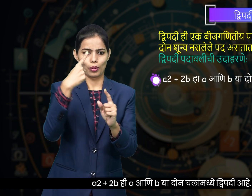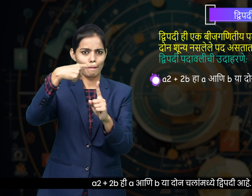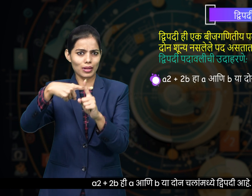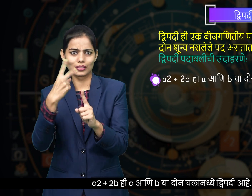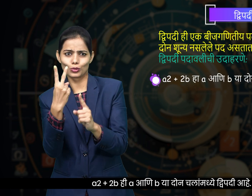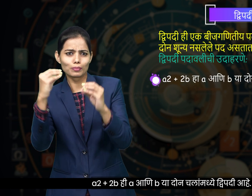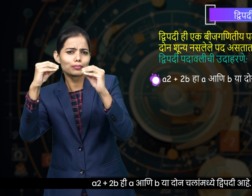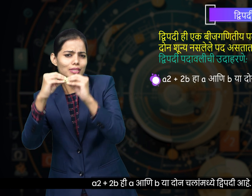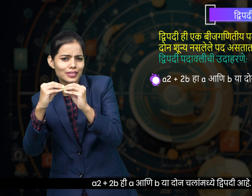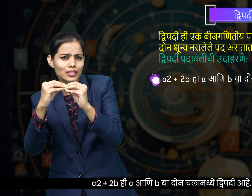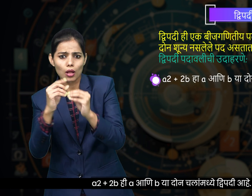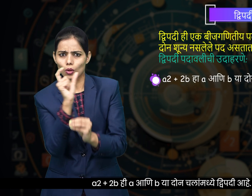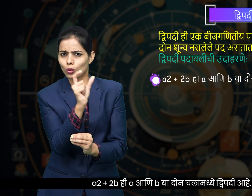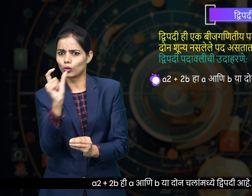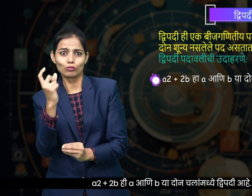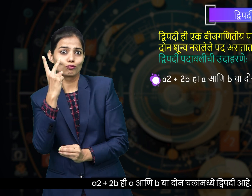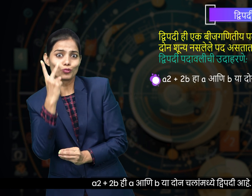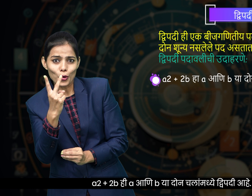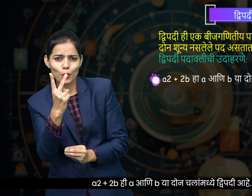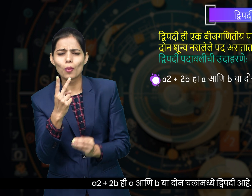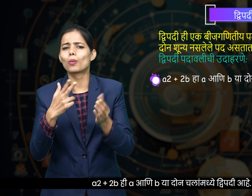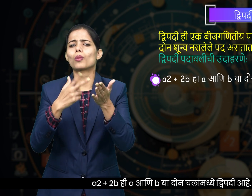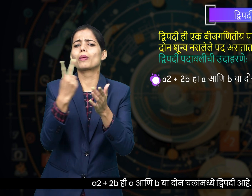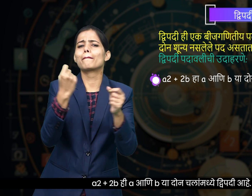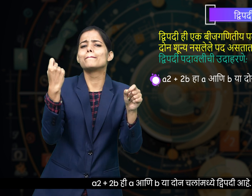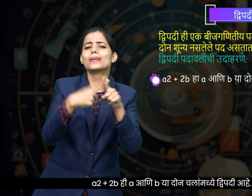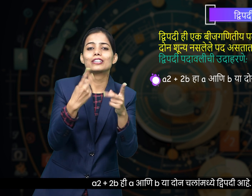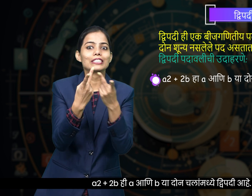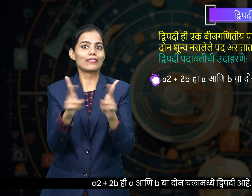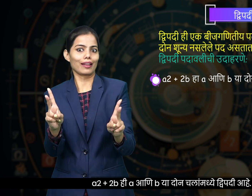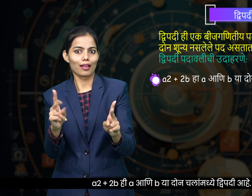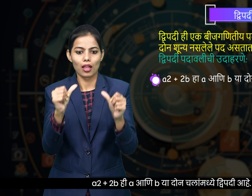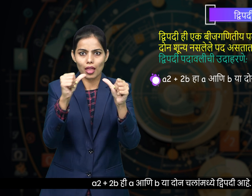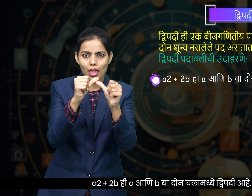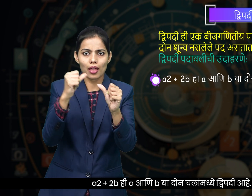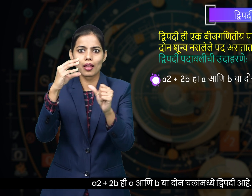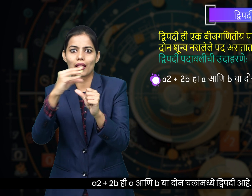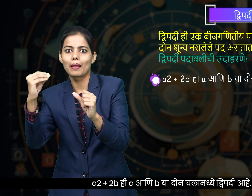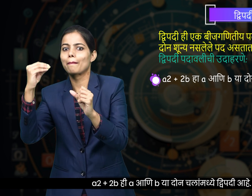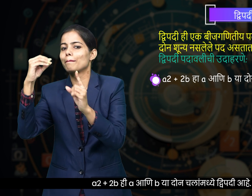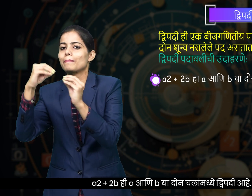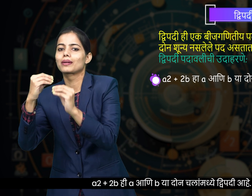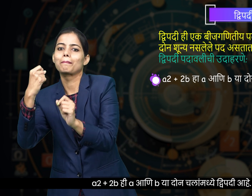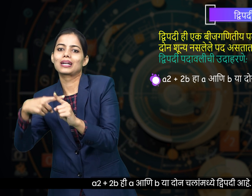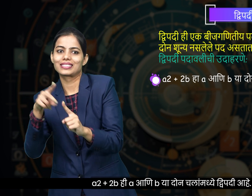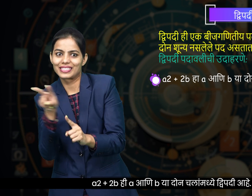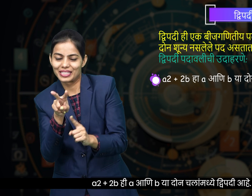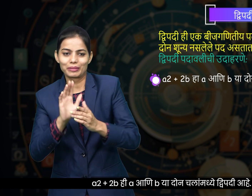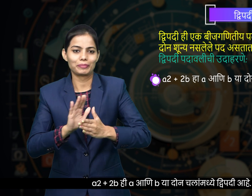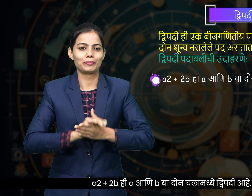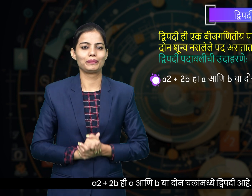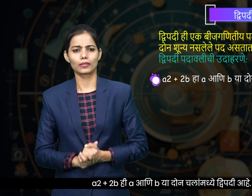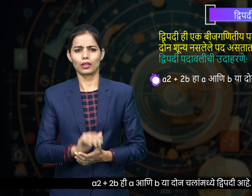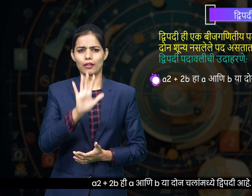a चा वर्ग अधिक 2ab ही a आणि b या 2 चलांमध्ये द्विपदी आहे.